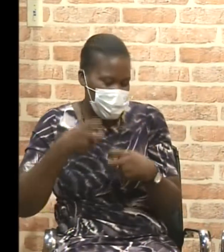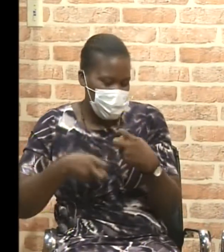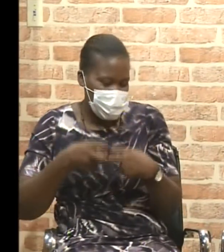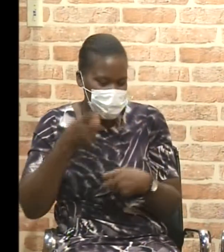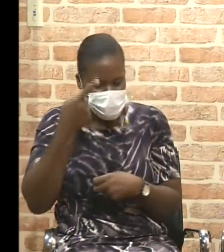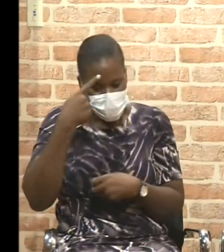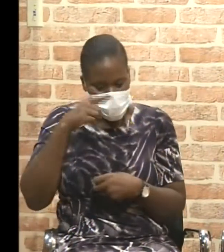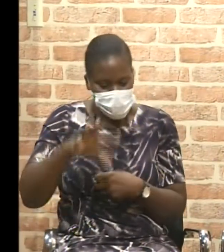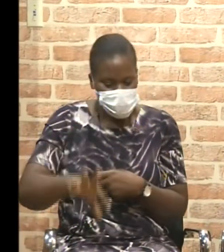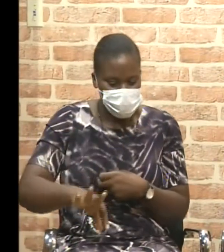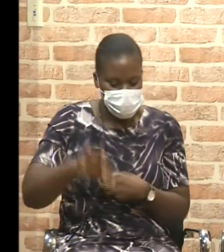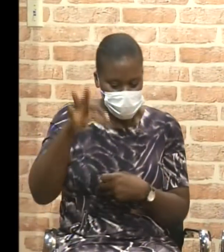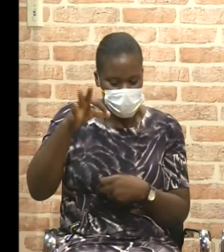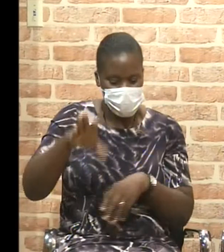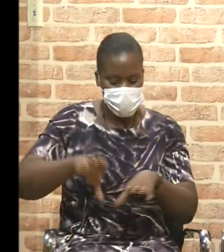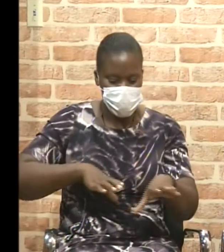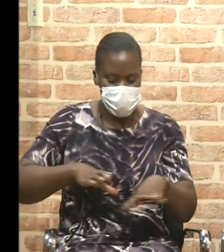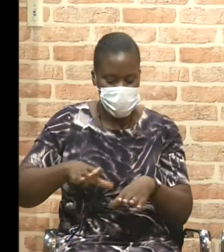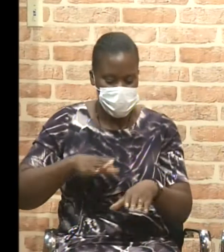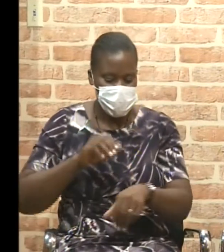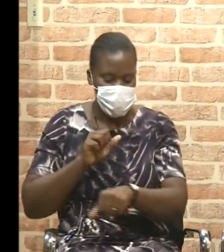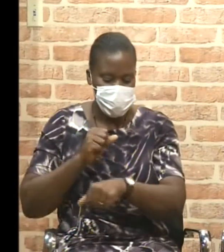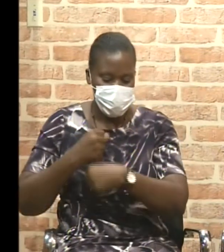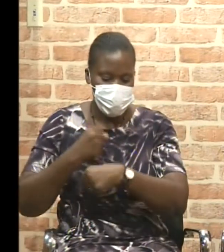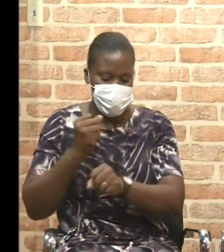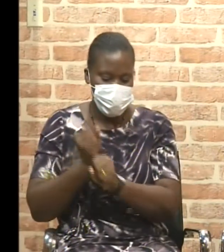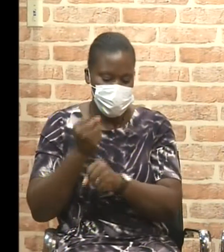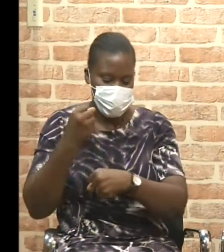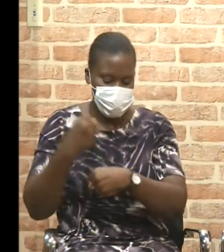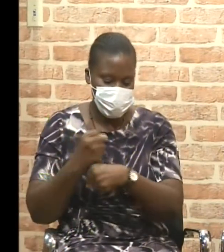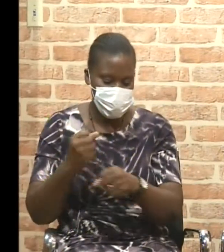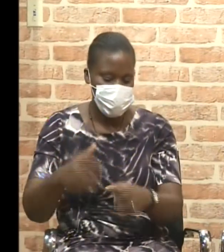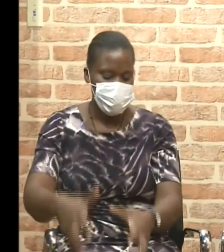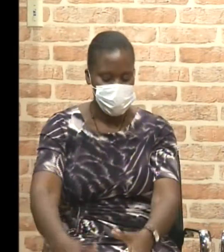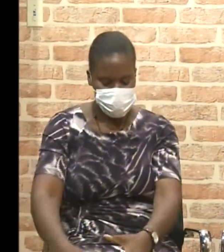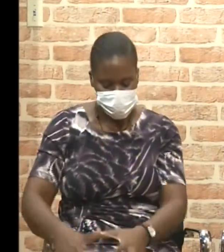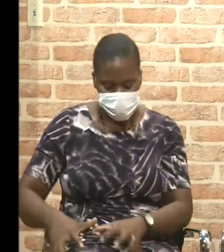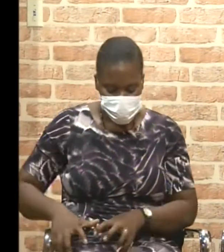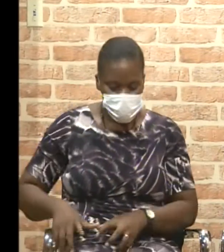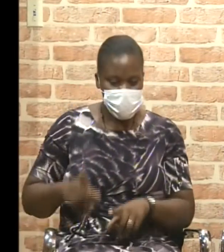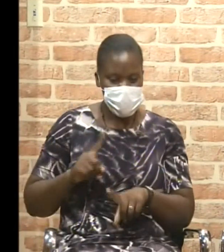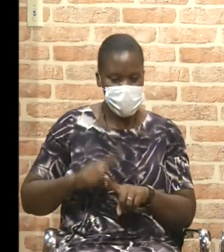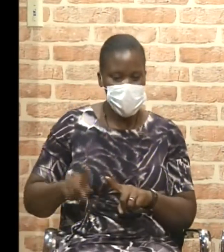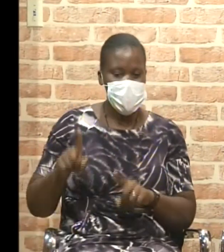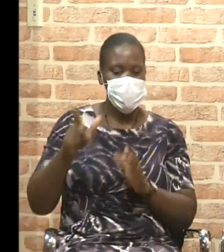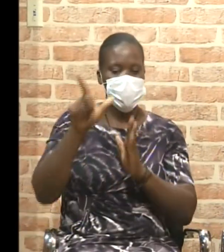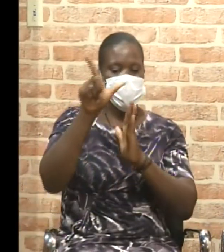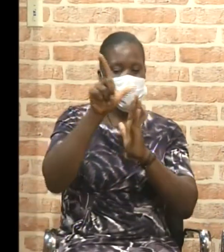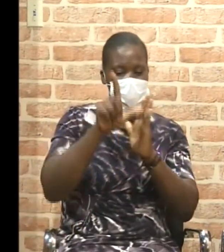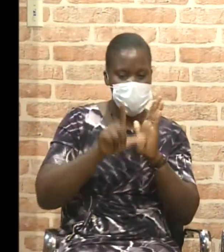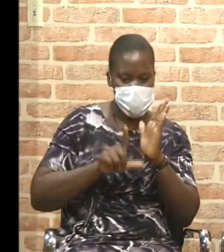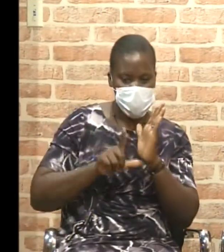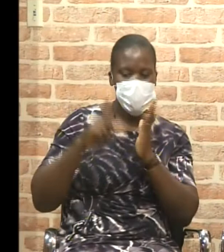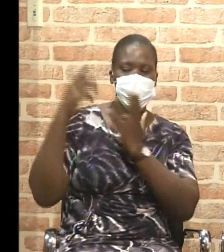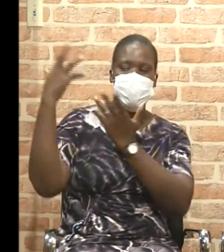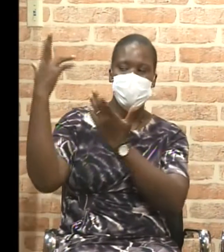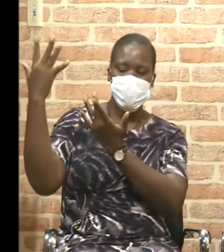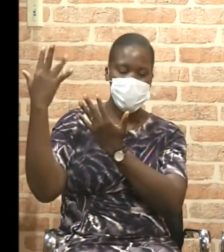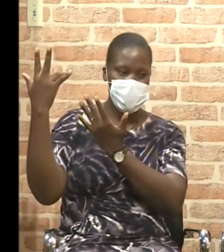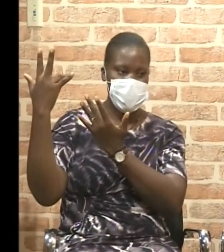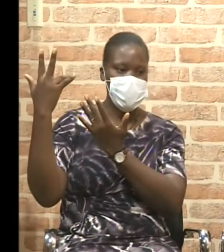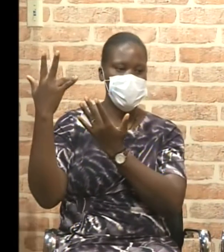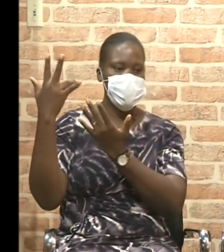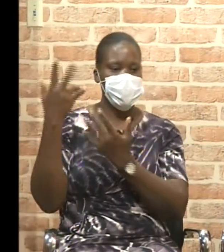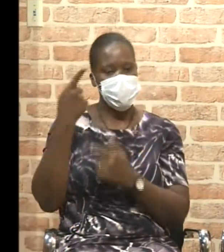Pour qu'ils soient capables de faire prothèse, mais au moins nous avons une liste d'attente automatiquement gain entrant pour que capable